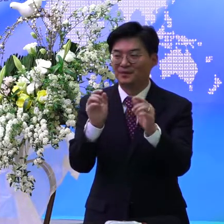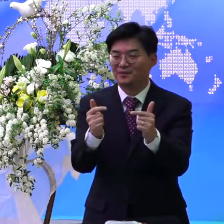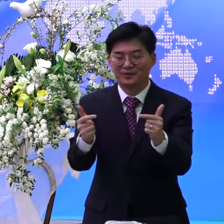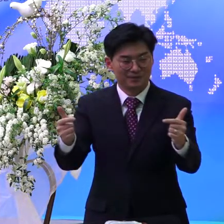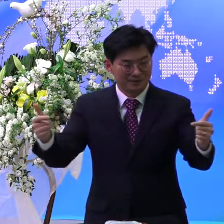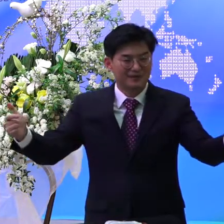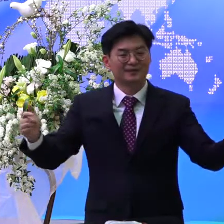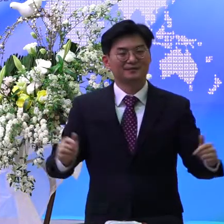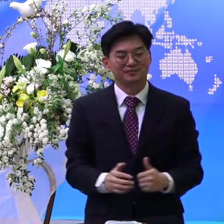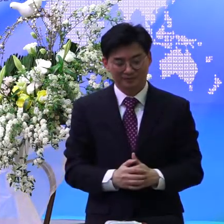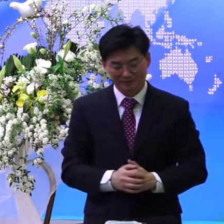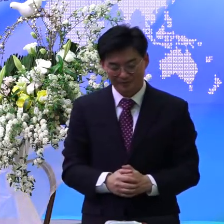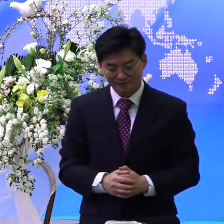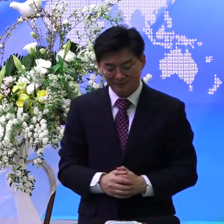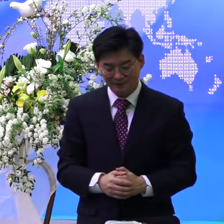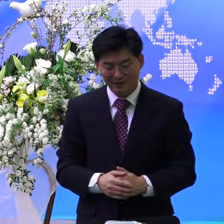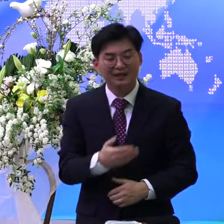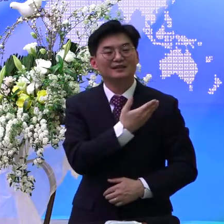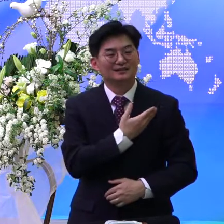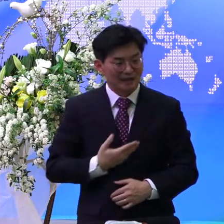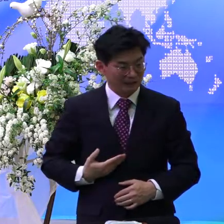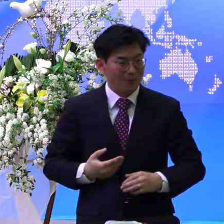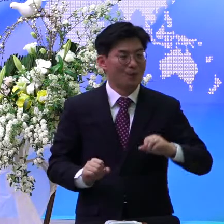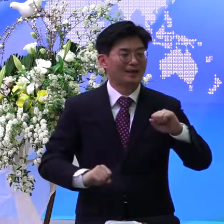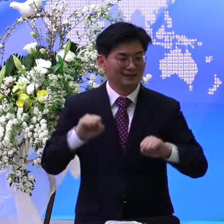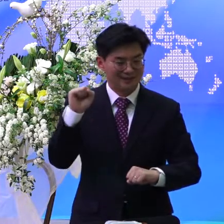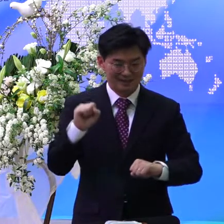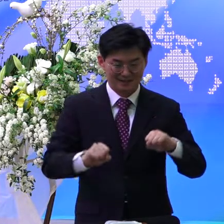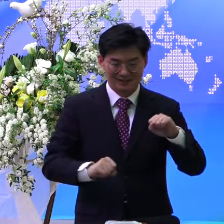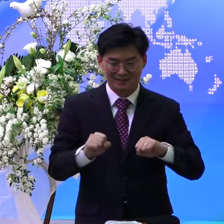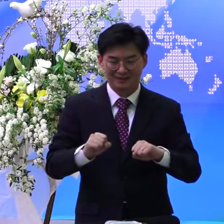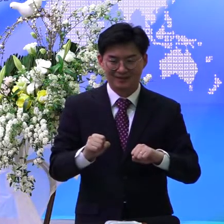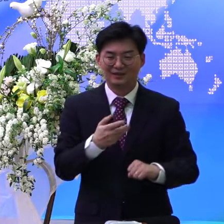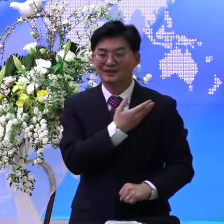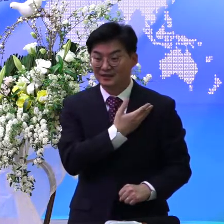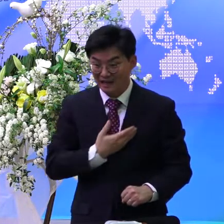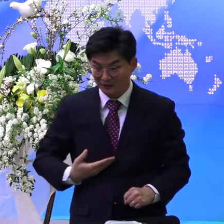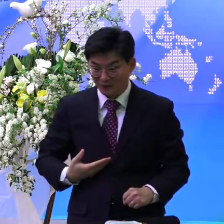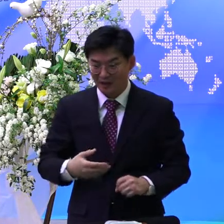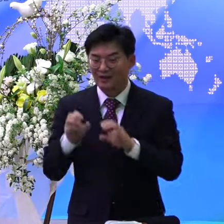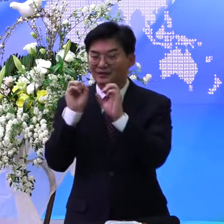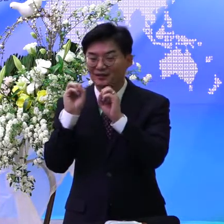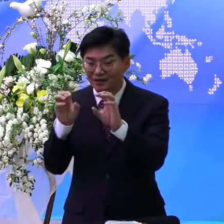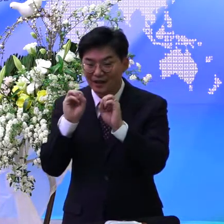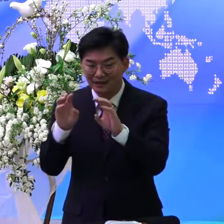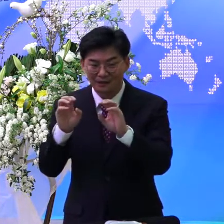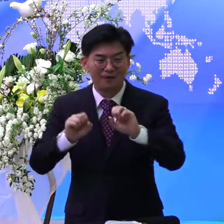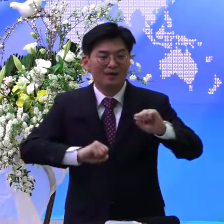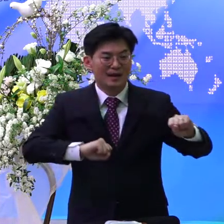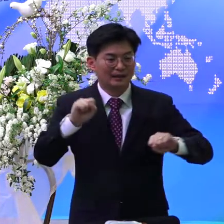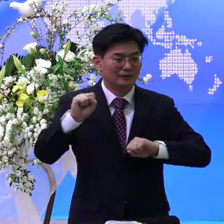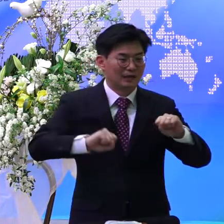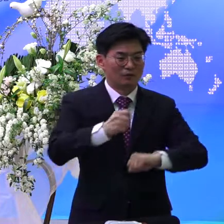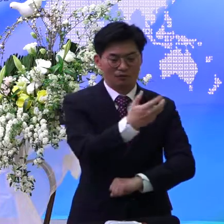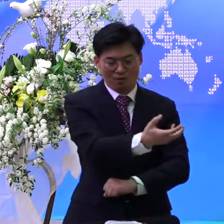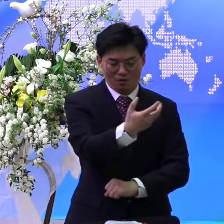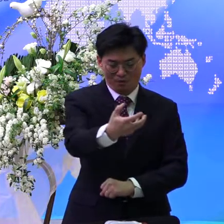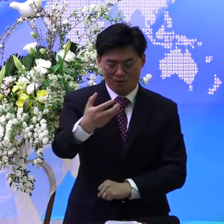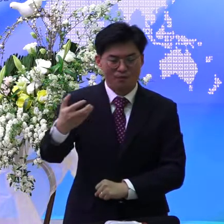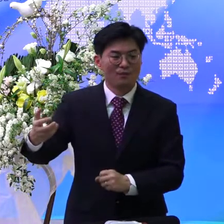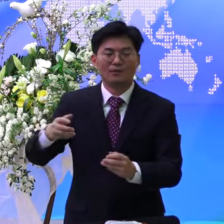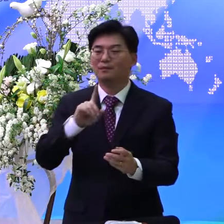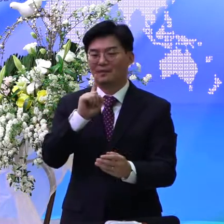여러분 우리도 제자들처럼 예수님의 이 마지막 당부의 말씀을 우리를 향한